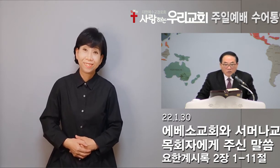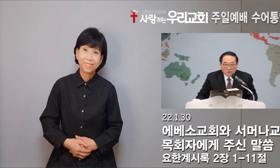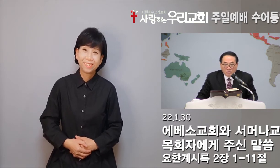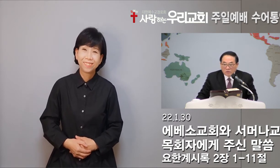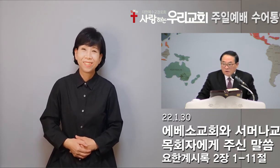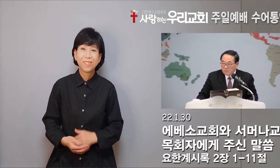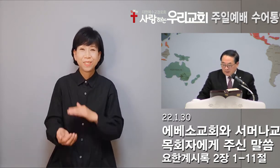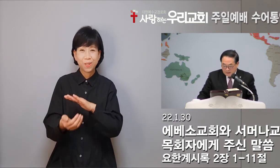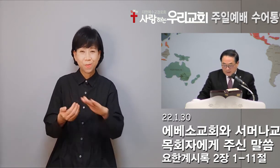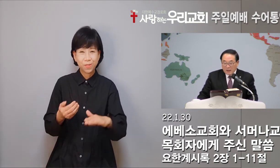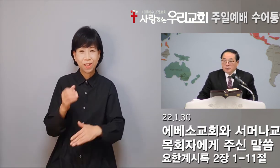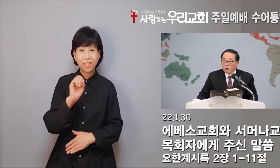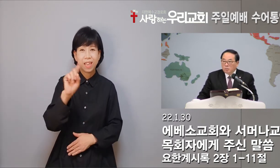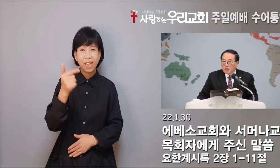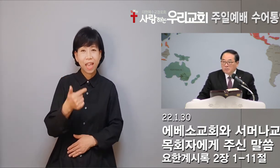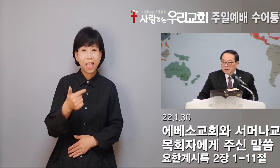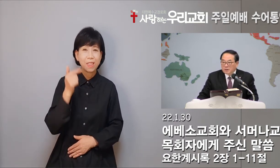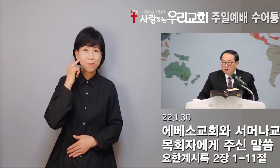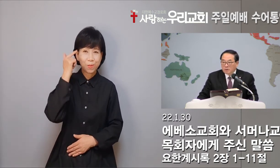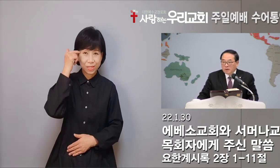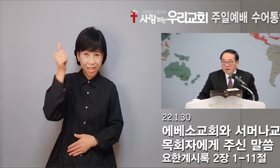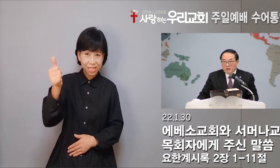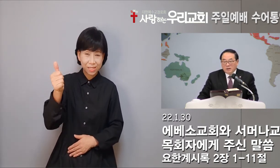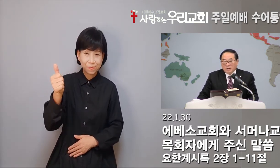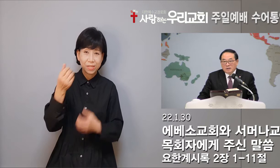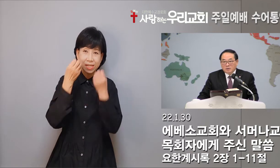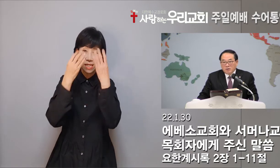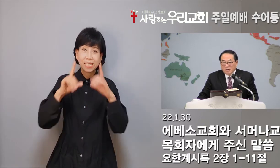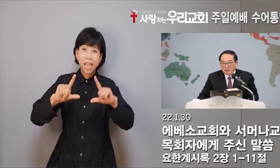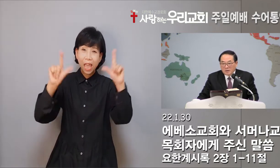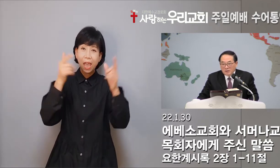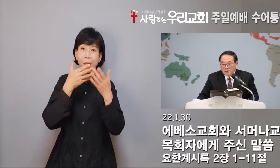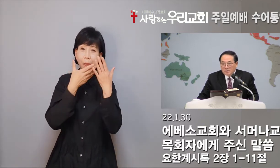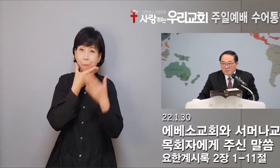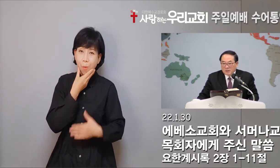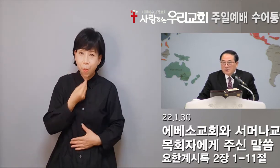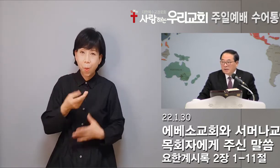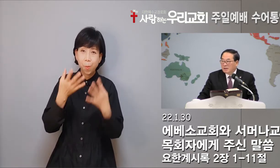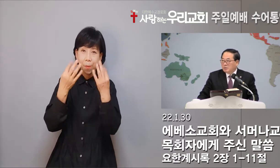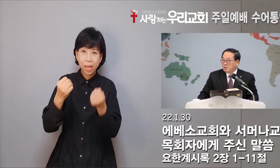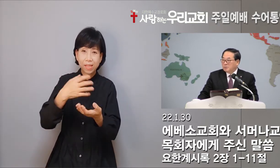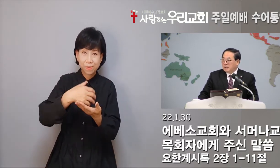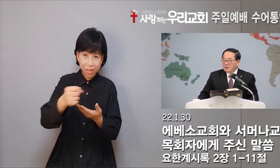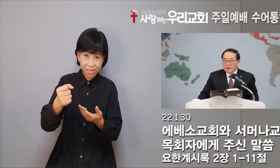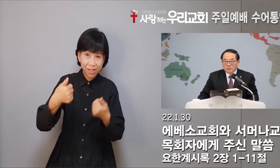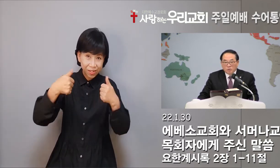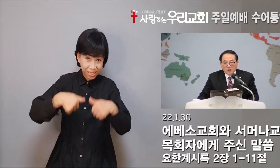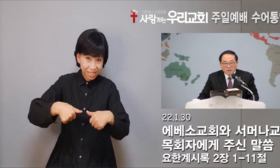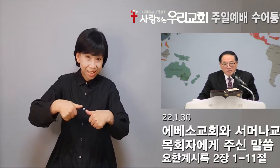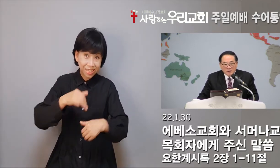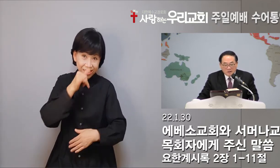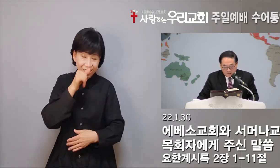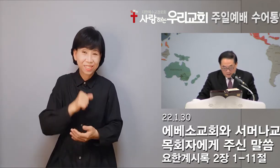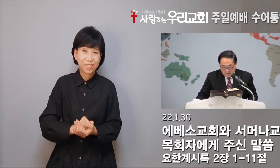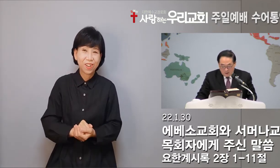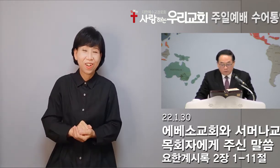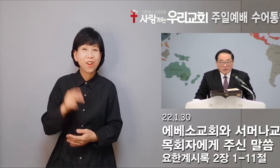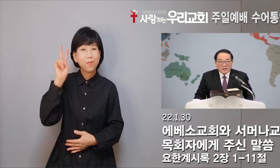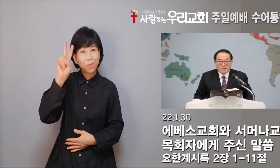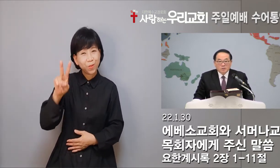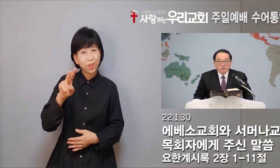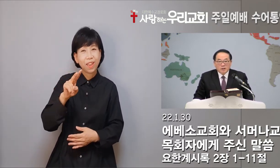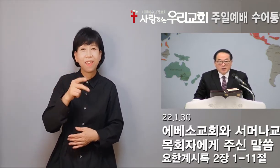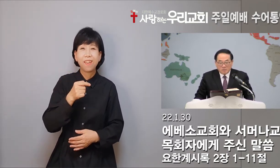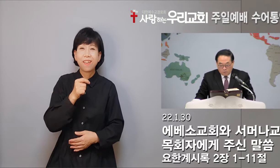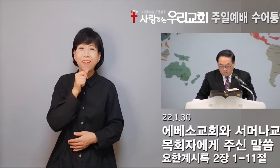금방 안동환 목사님이 새해 복 많이 받으라고 그랬는데 이제 설날이 며칠 안 남았습니다. 내일 모레가 설날인데 우리